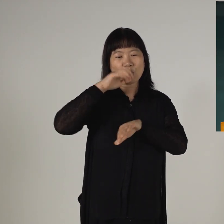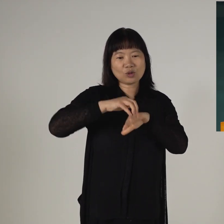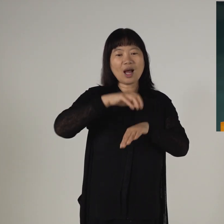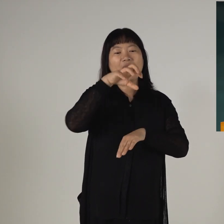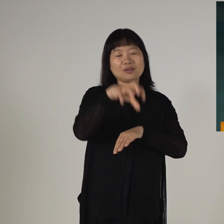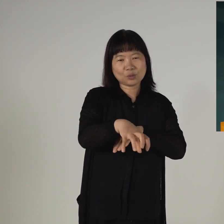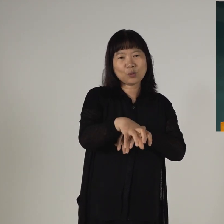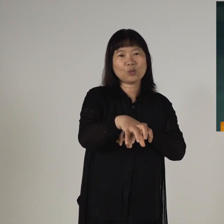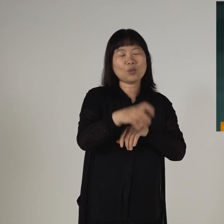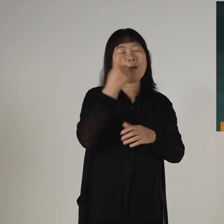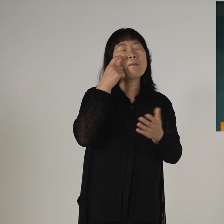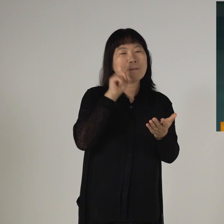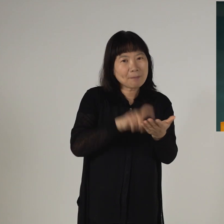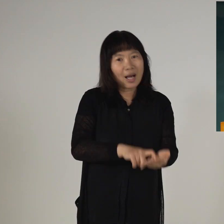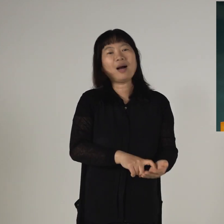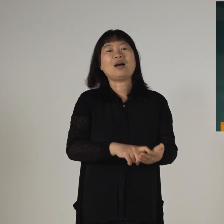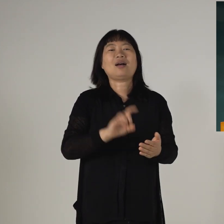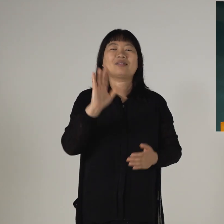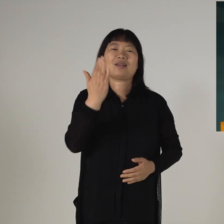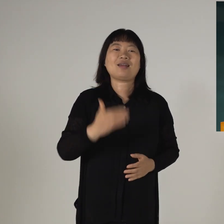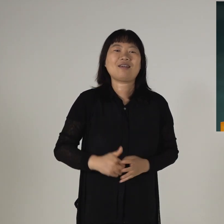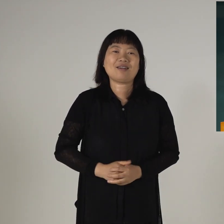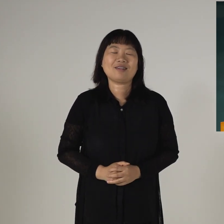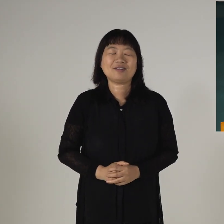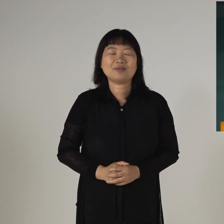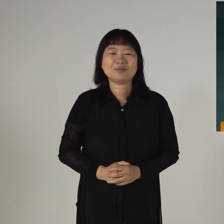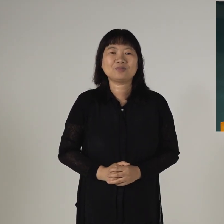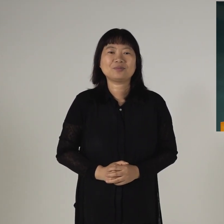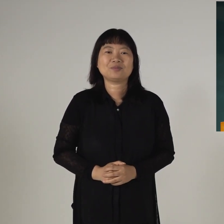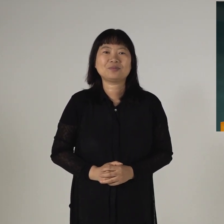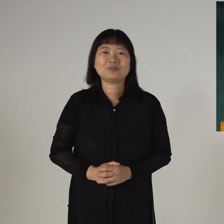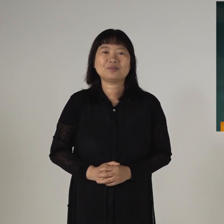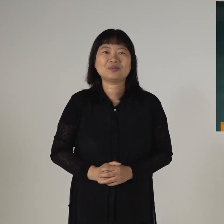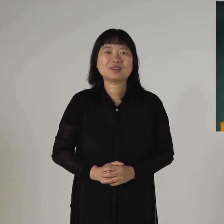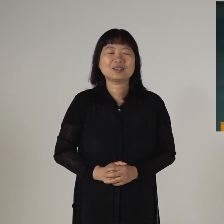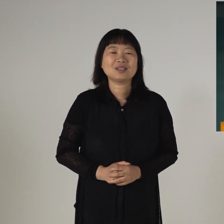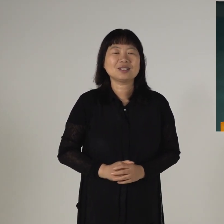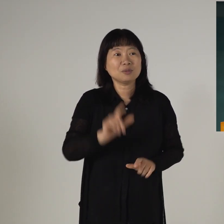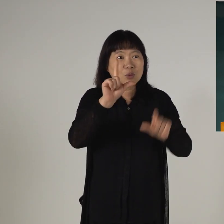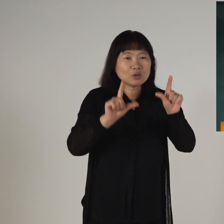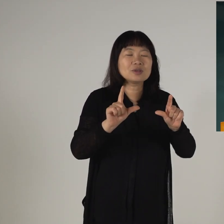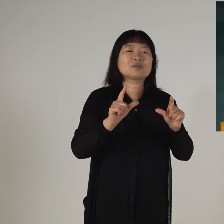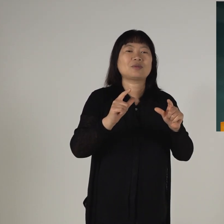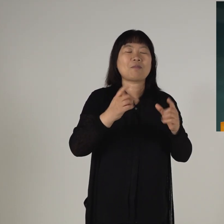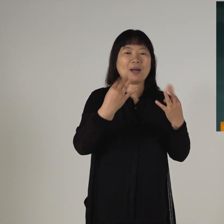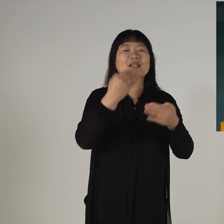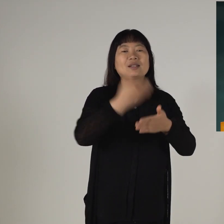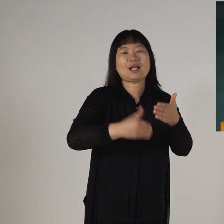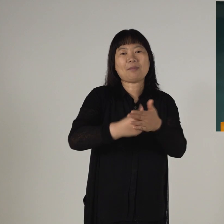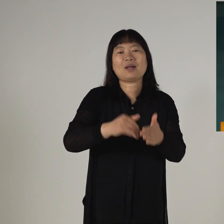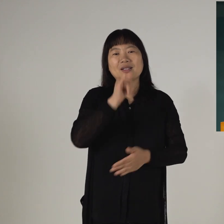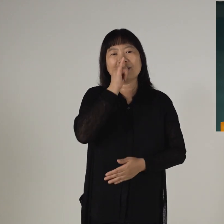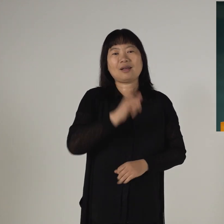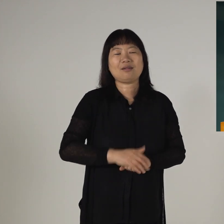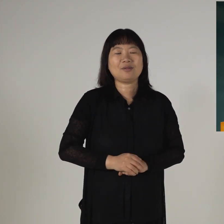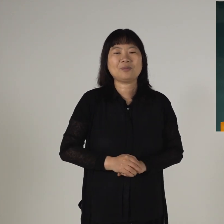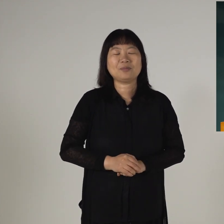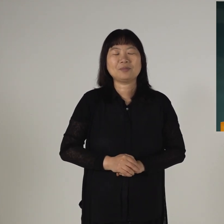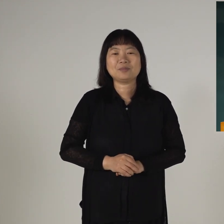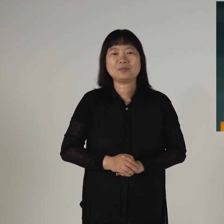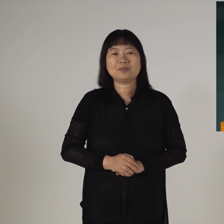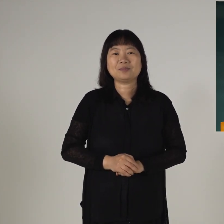군사훈련하던 터인 거를 알게 됐어요. 그 흔적이 아직도 남아있다는 거예요.